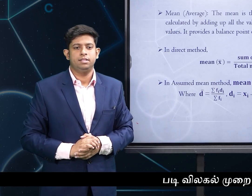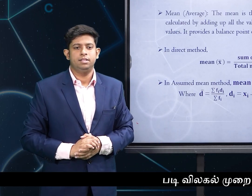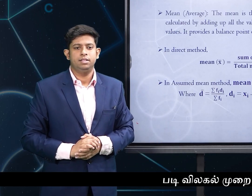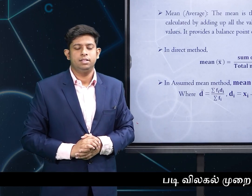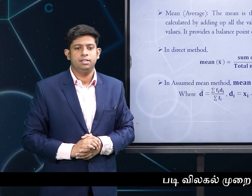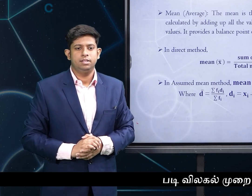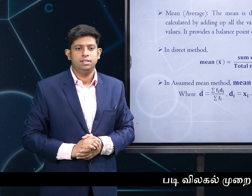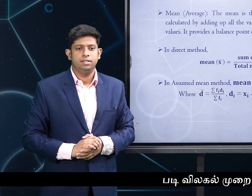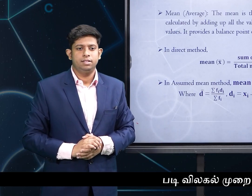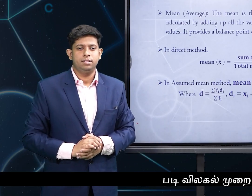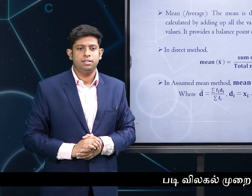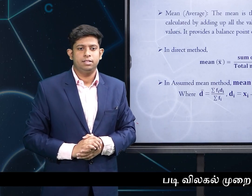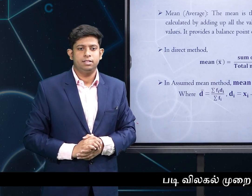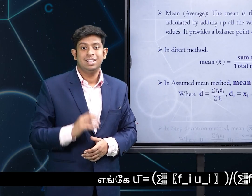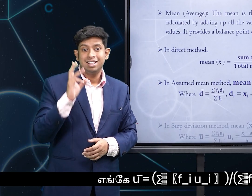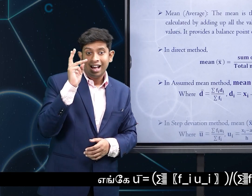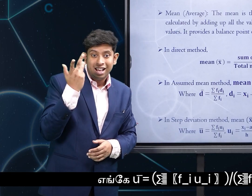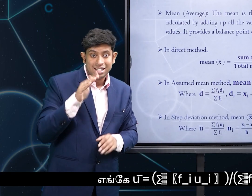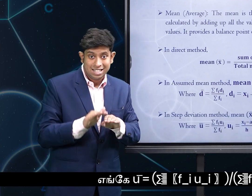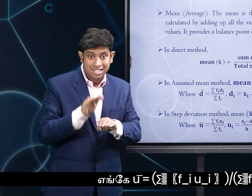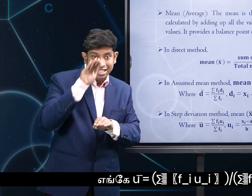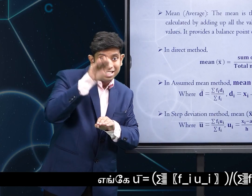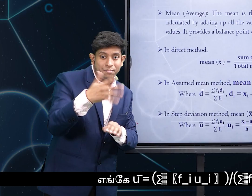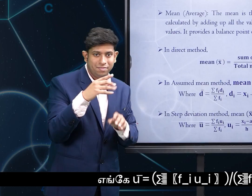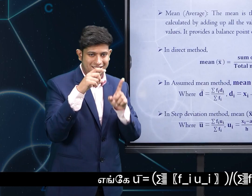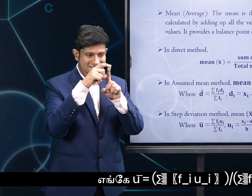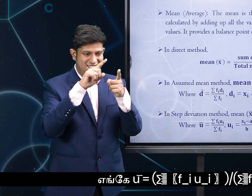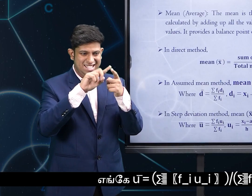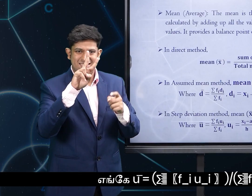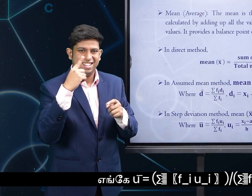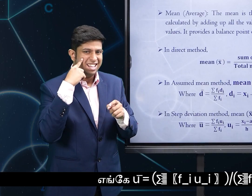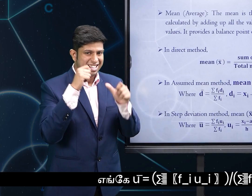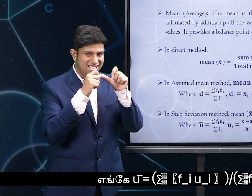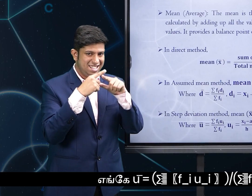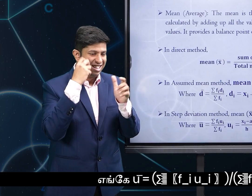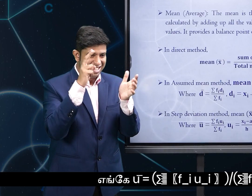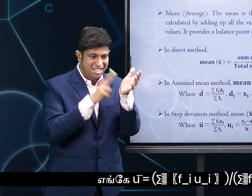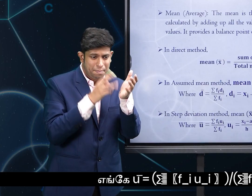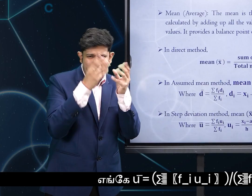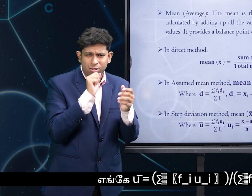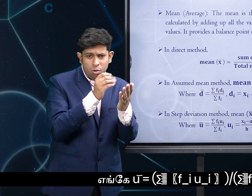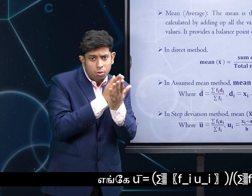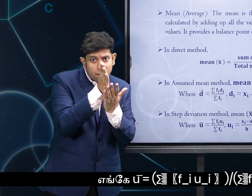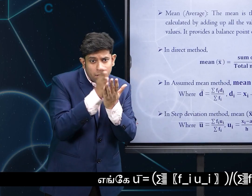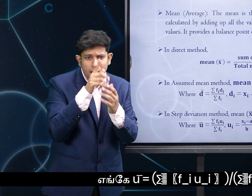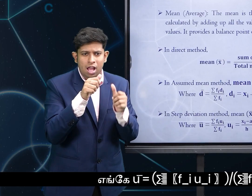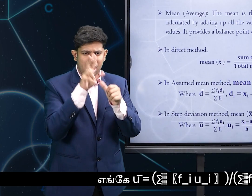எச் யூ பார். இங்கே யூ பார் ஈடு சிக்மா எஃப் கீழ் இலக்க ஐ